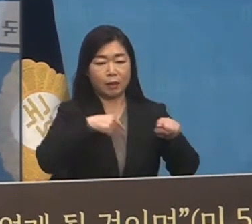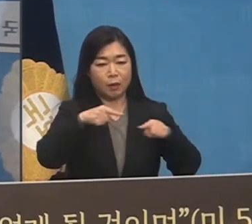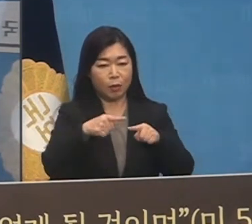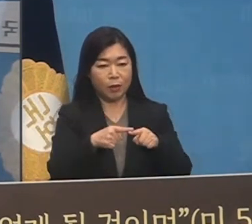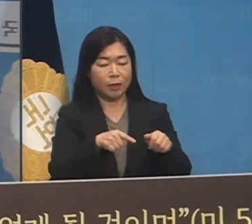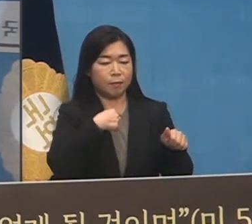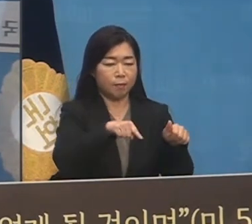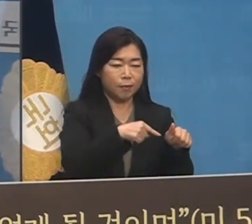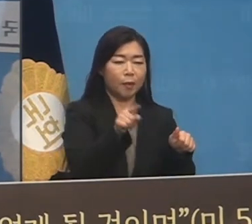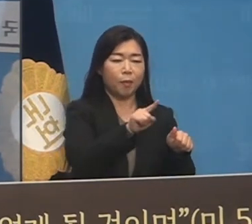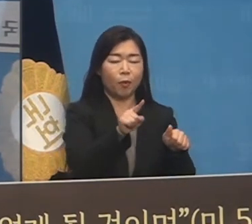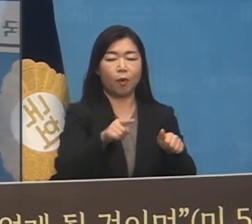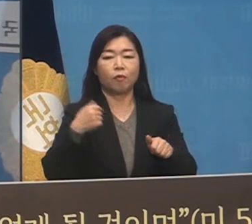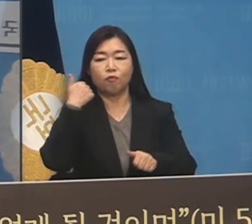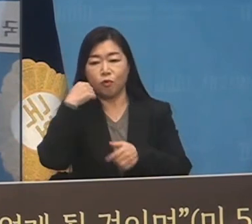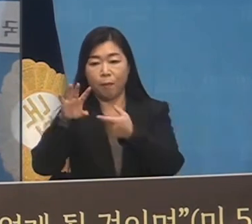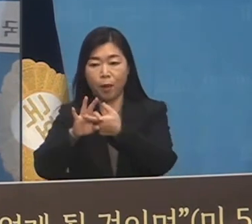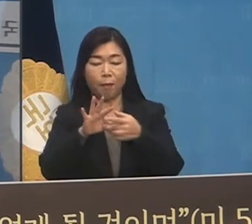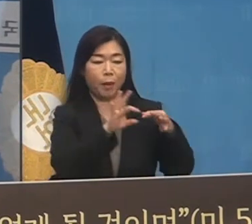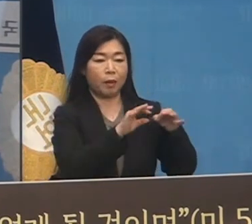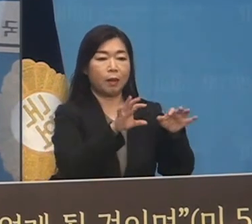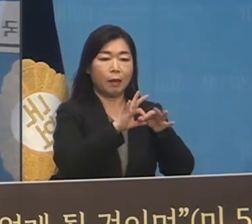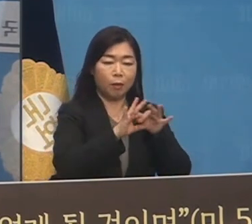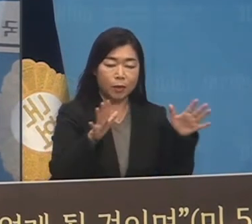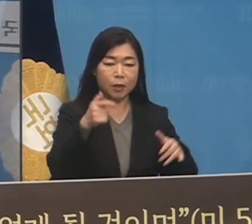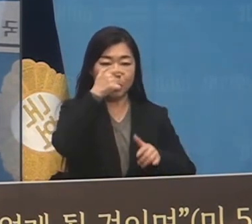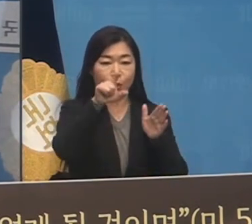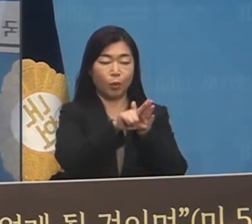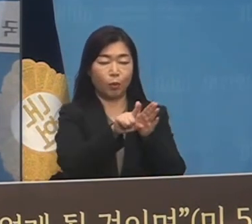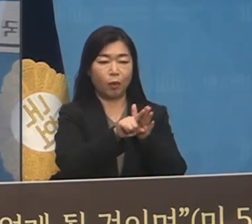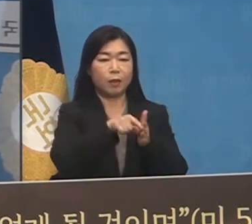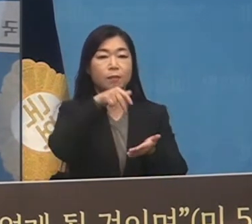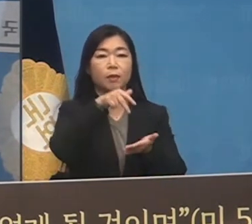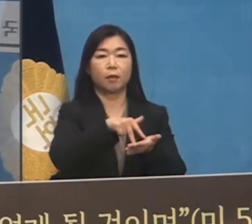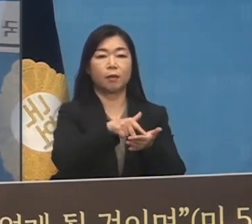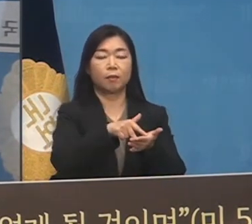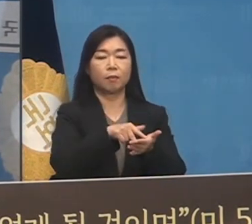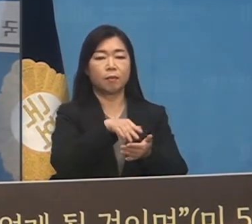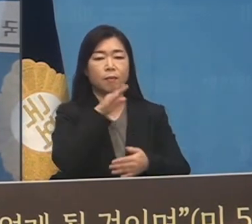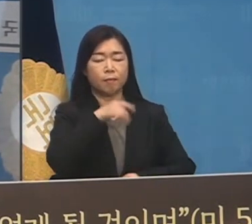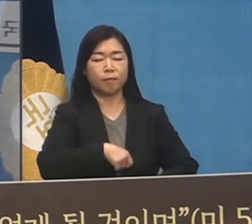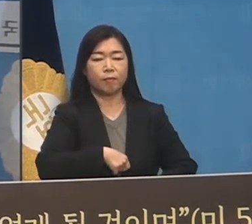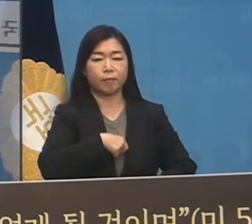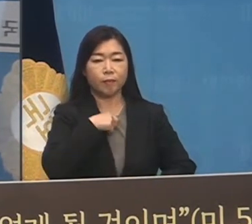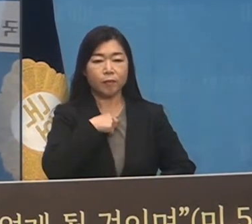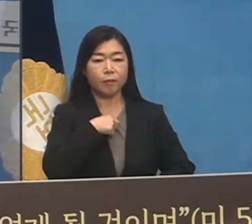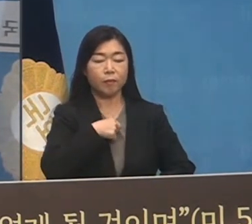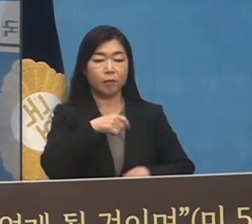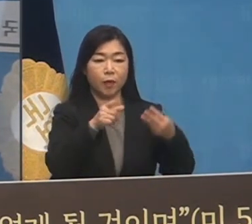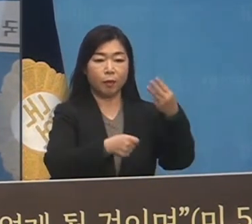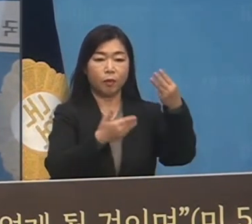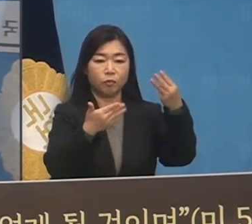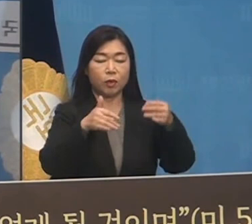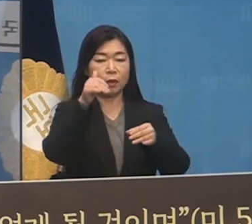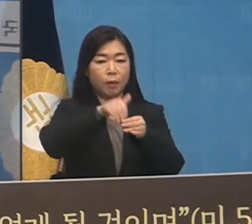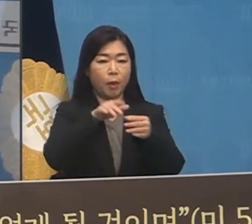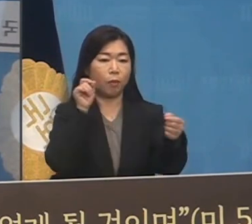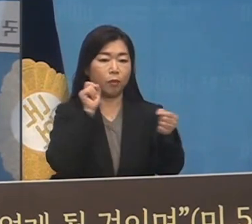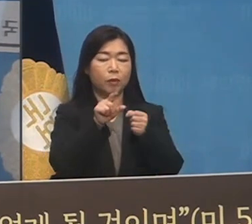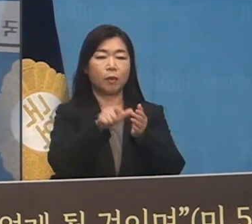정치 지형에 상관없이 기독교의 정체성을 진달래 대선을 앞둔 우리